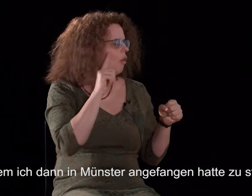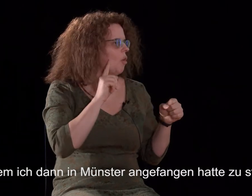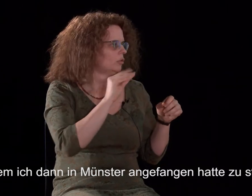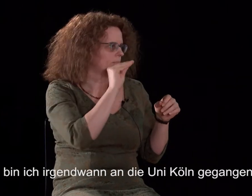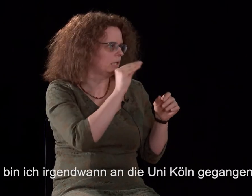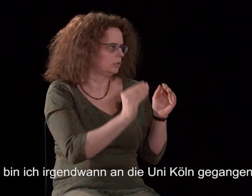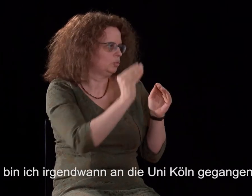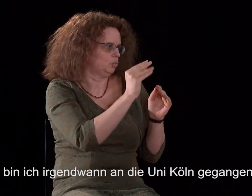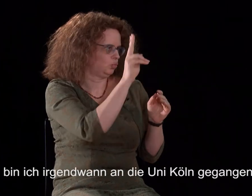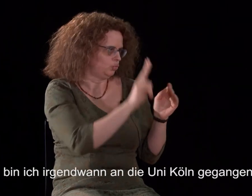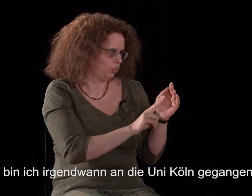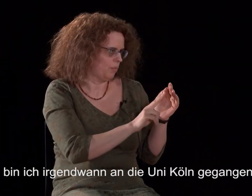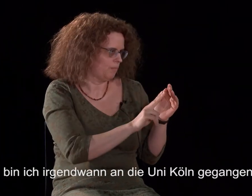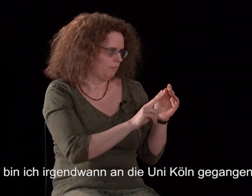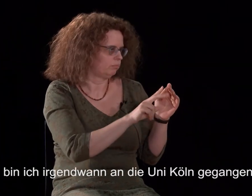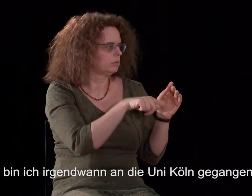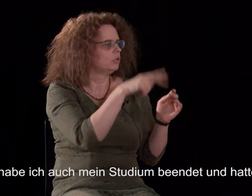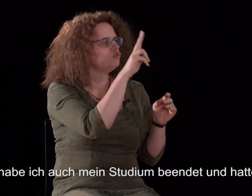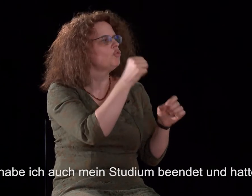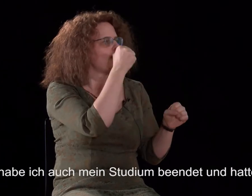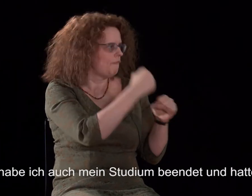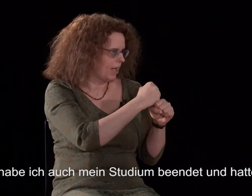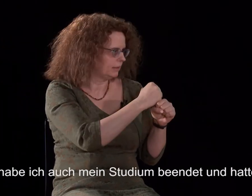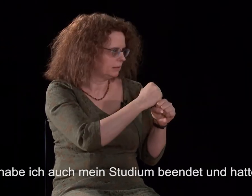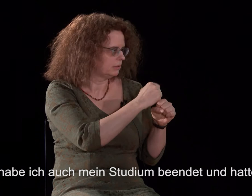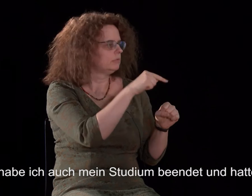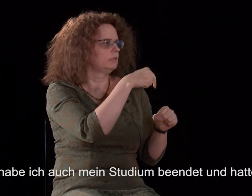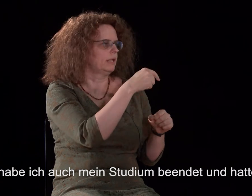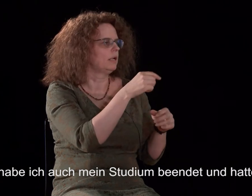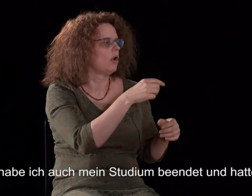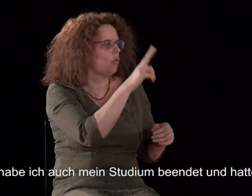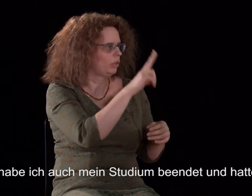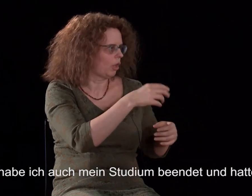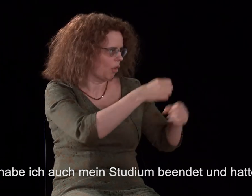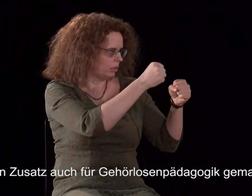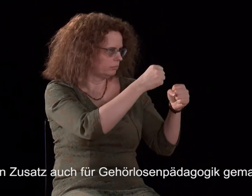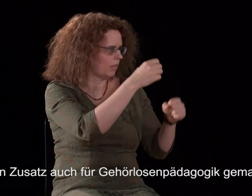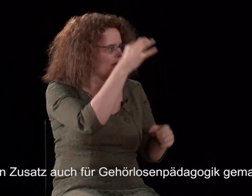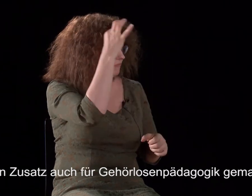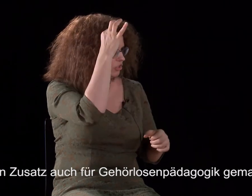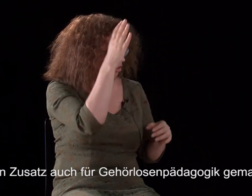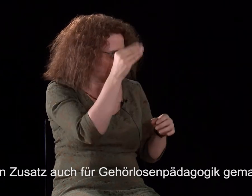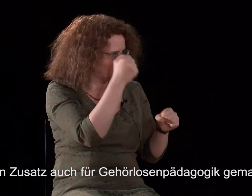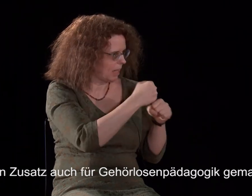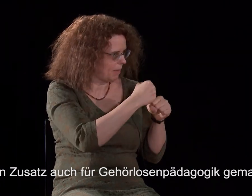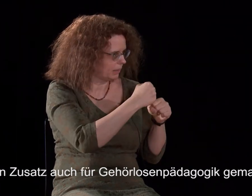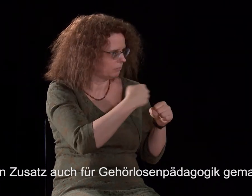studieren, irgendwann an die Uni Köln gegangen, habe dort mein Studium auch beendet und hatte dann den Zusatz auch von Gehörlosenpädagogik gemacht.